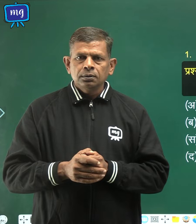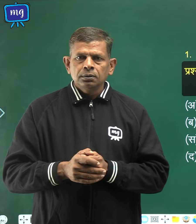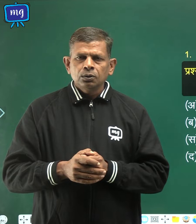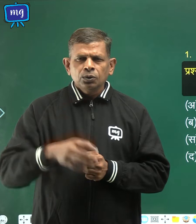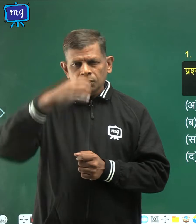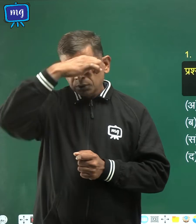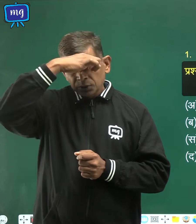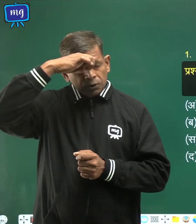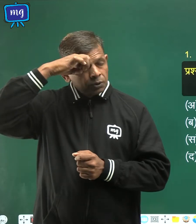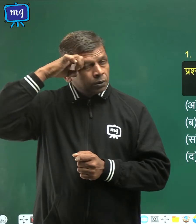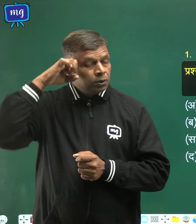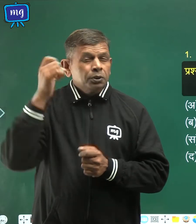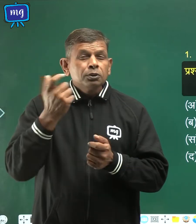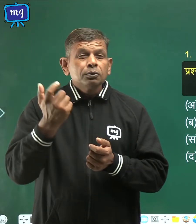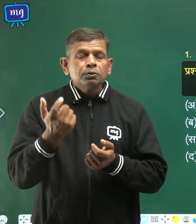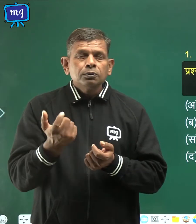ग्रीष्म ऋतु में